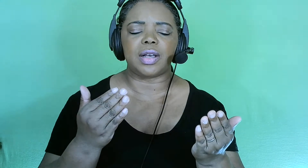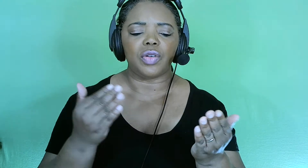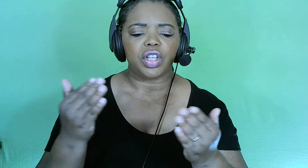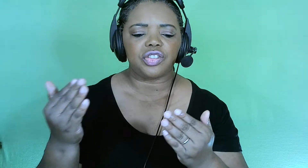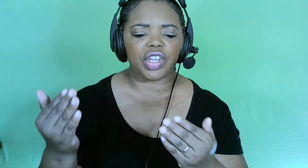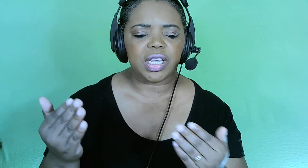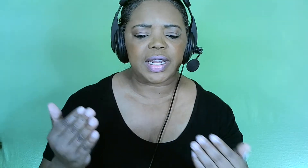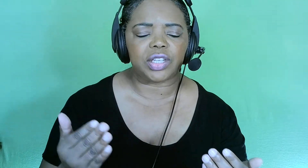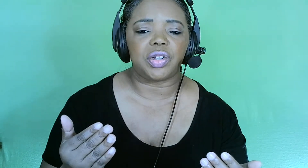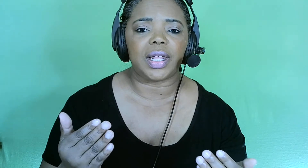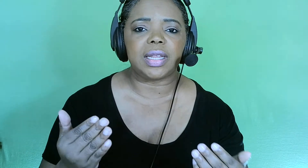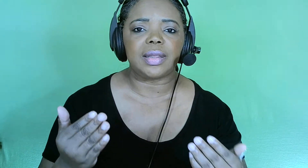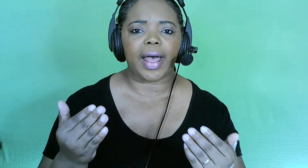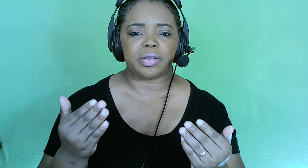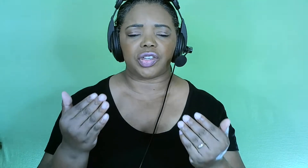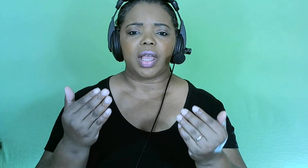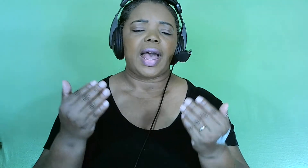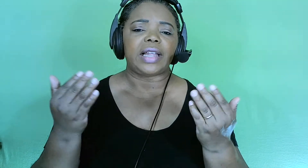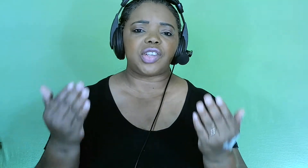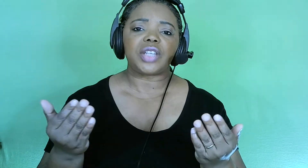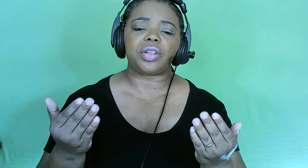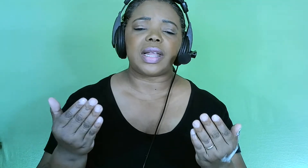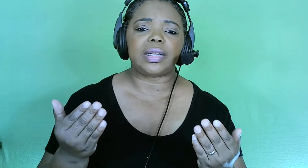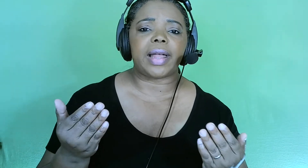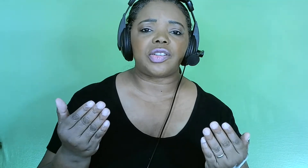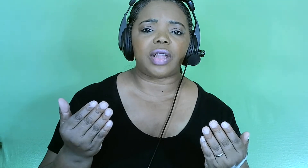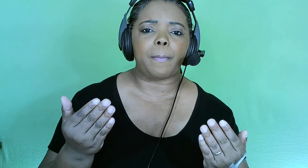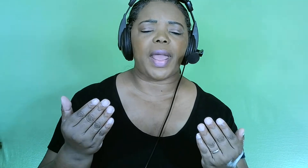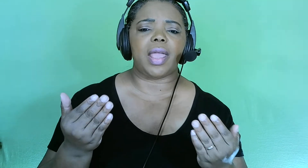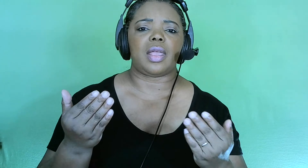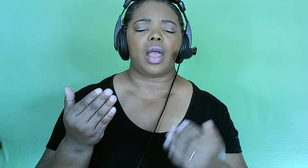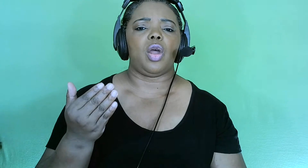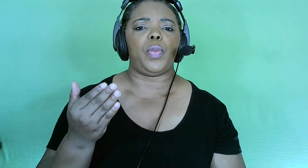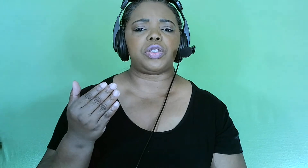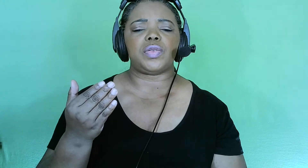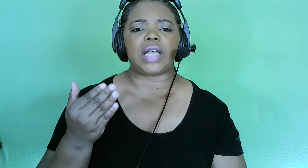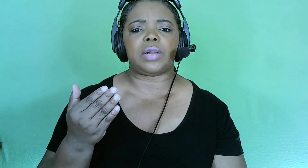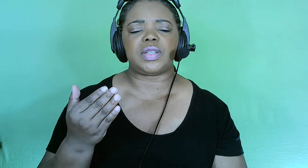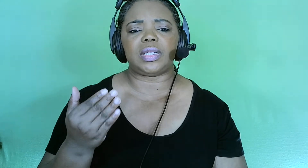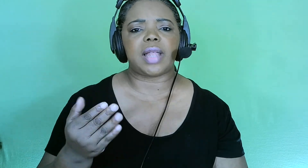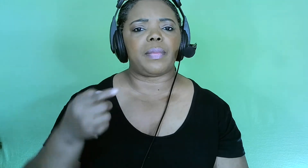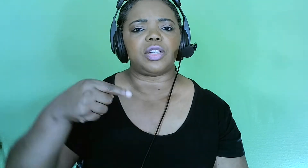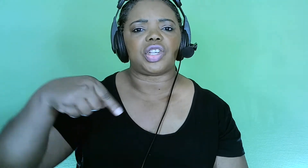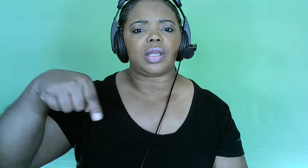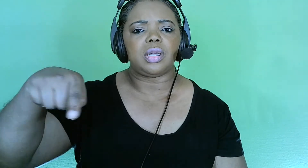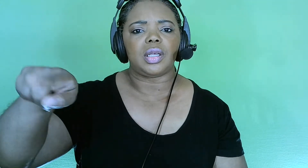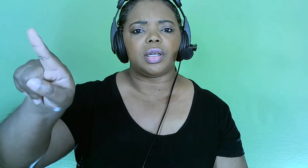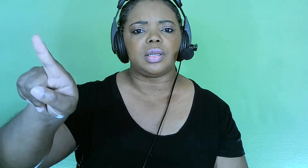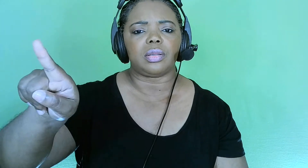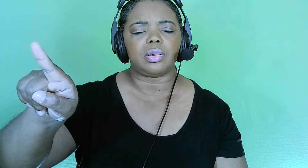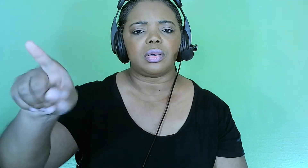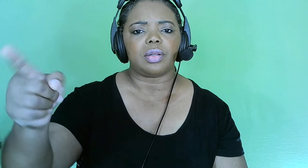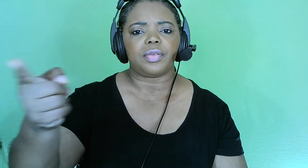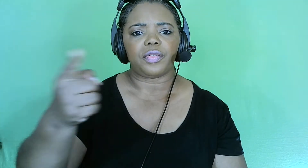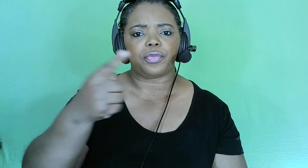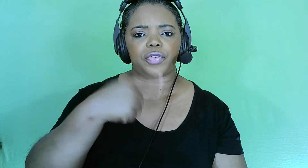orientação, direcionalidade. A direcionalidade também, eu posso usar o sistema de ir,